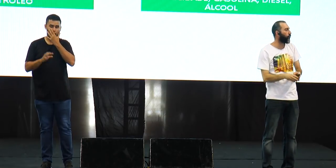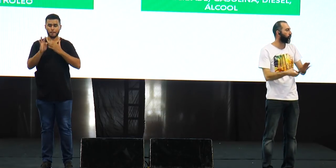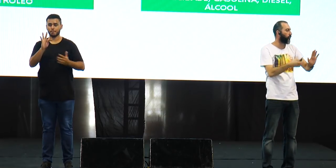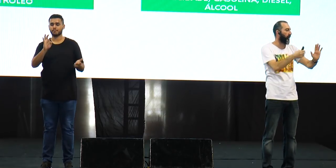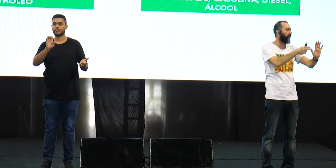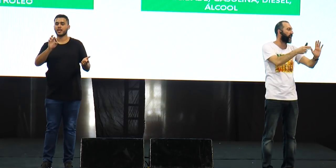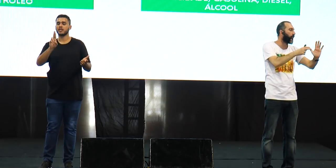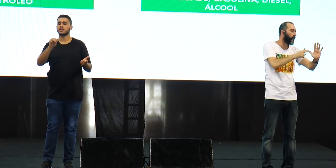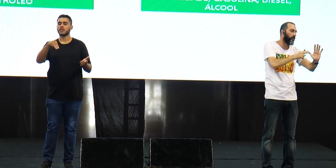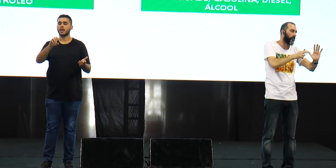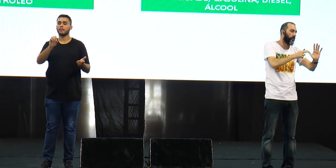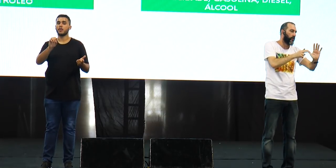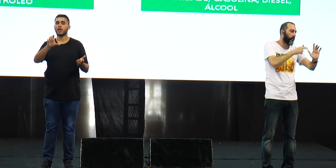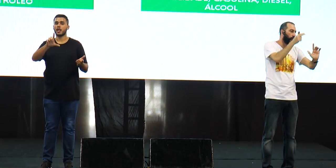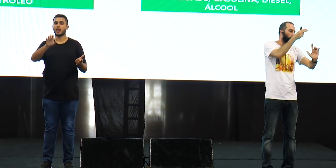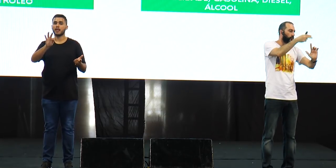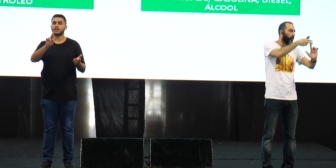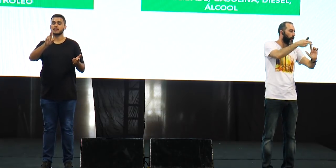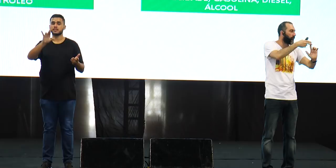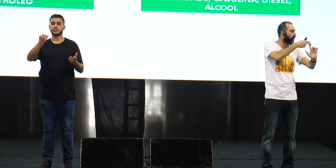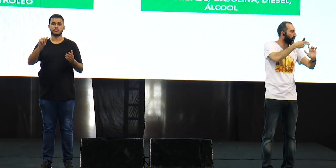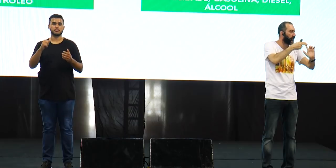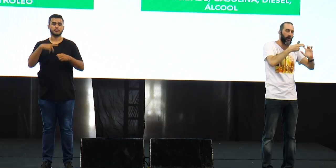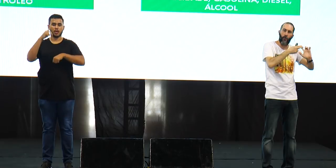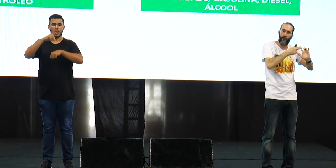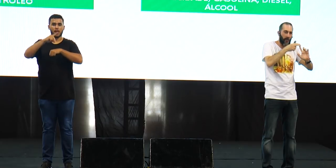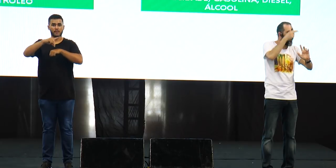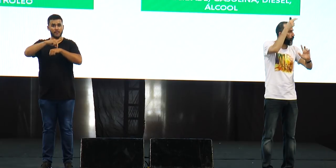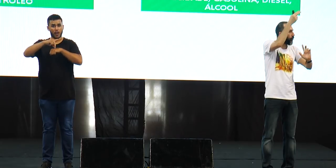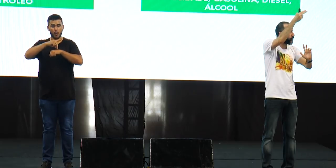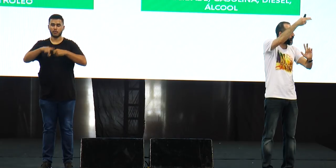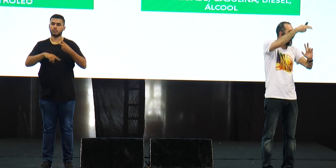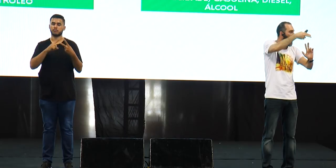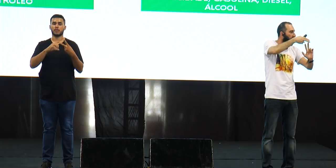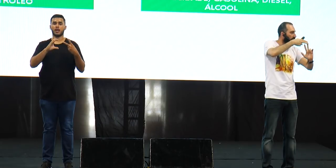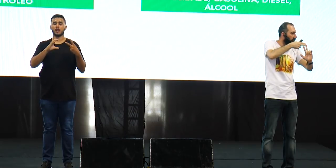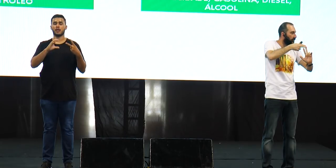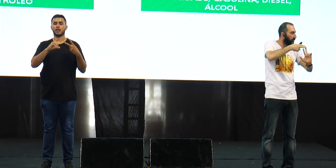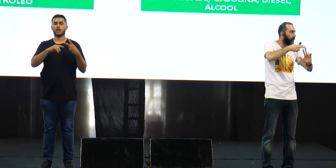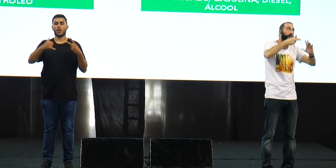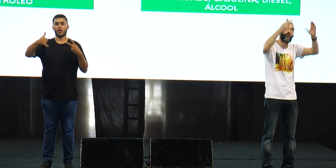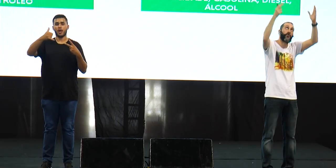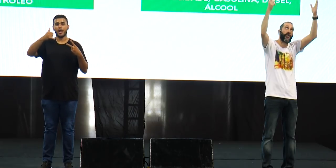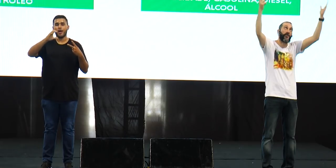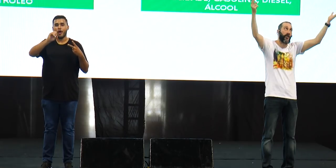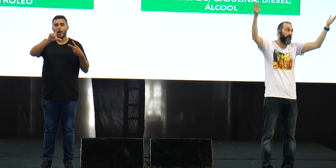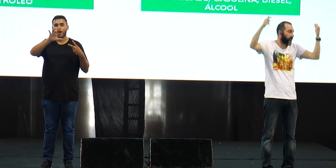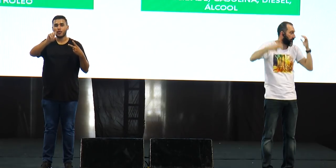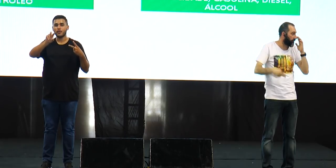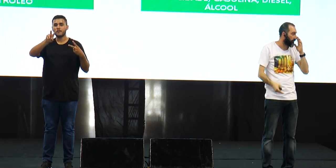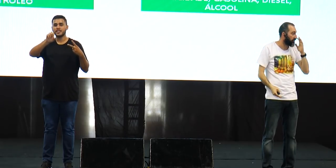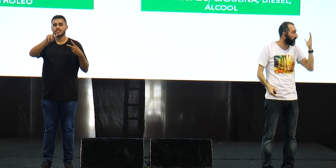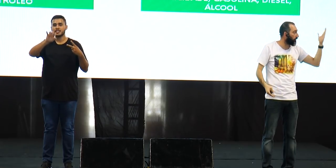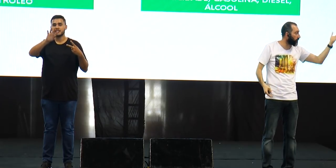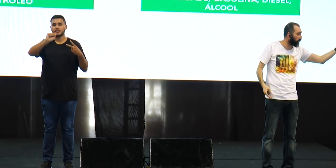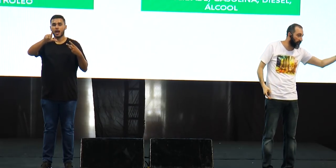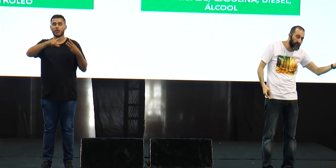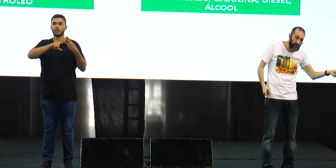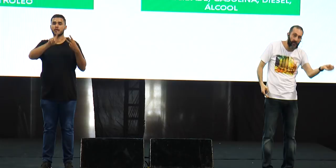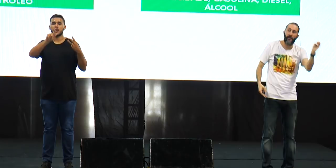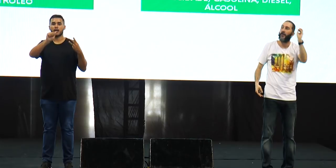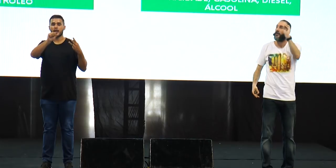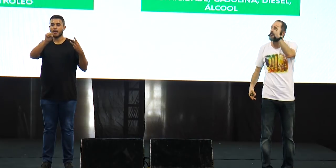Eu uso carvão, eu uso óleo vegetal, eu uso gás para produzir energia elétrica. São